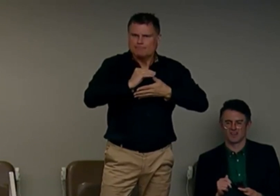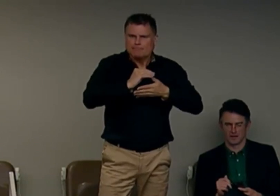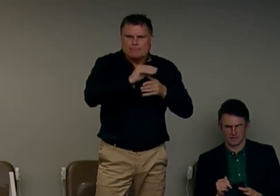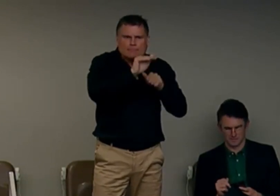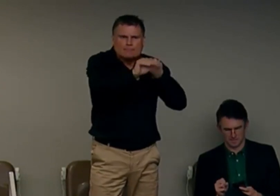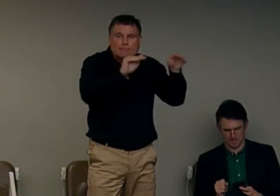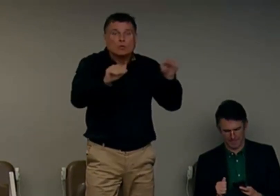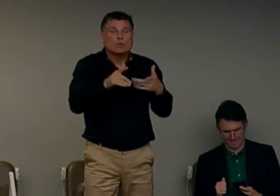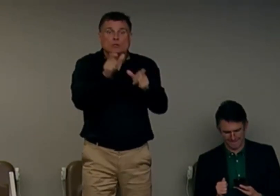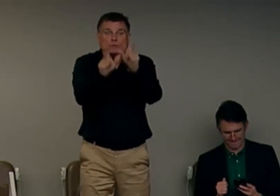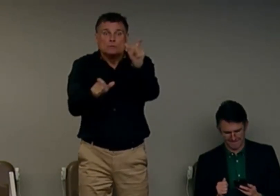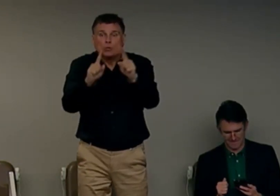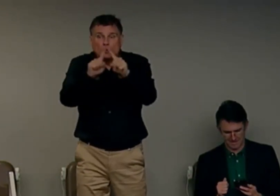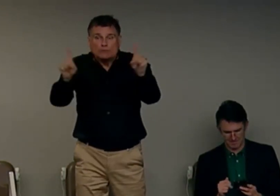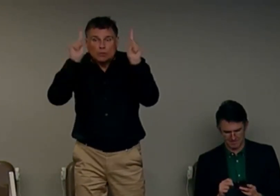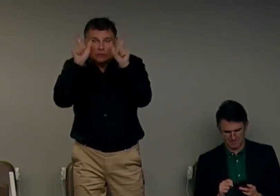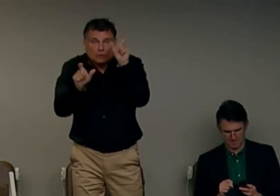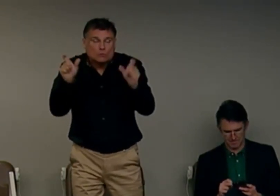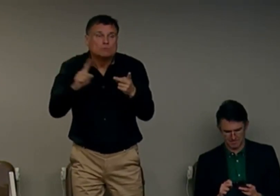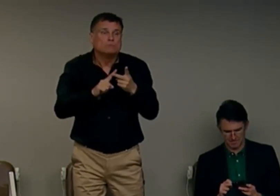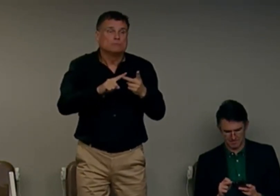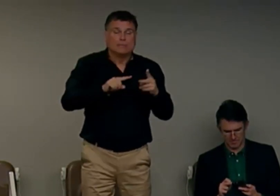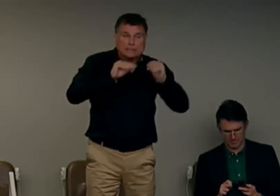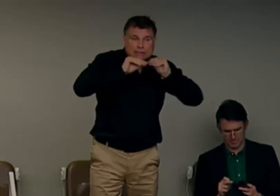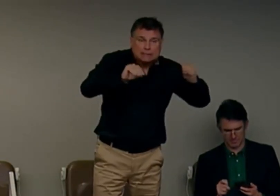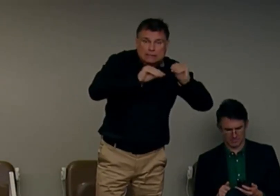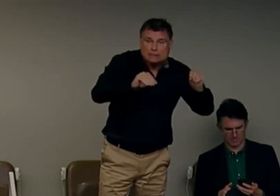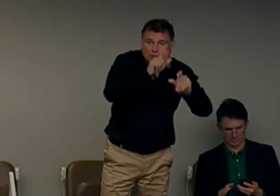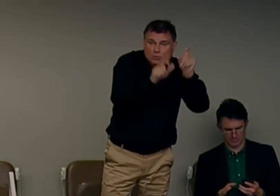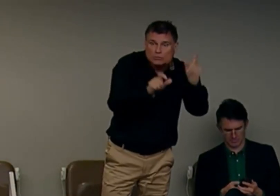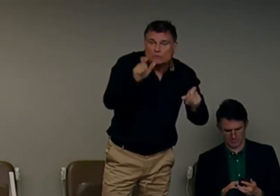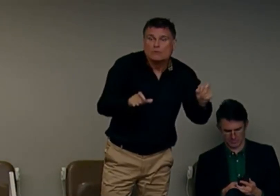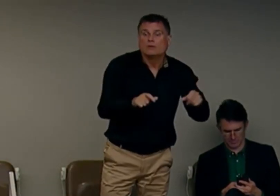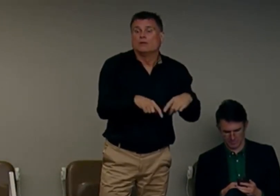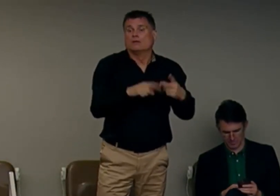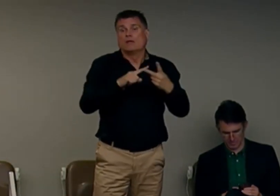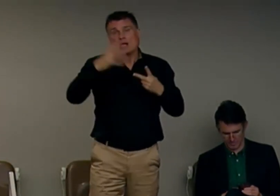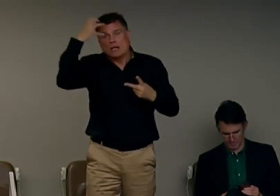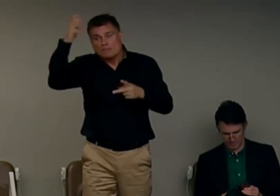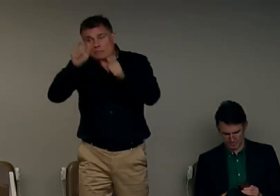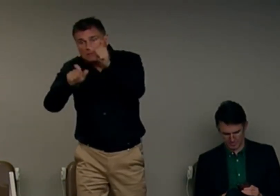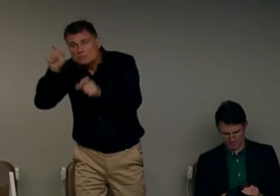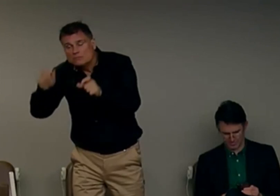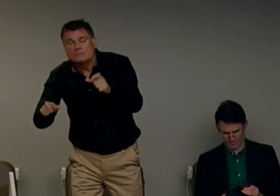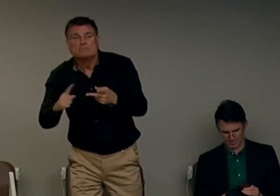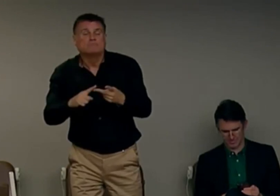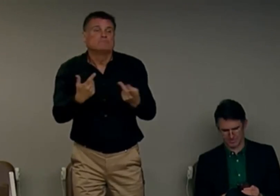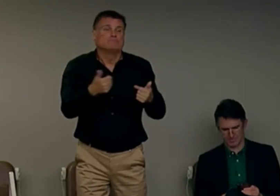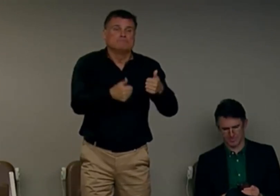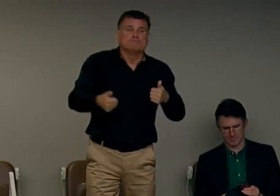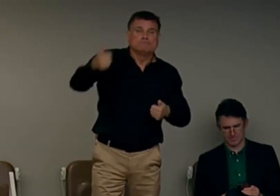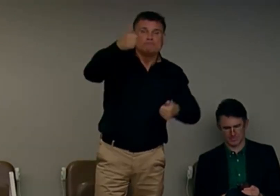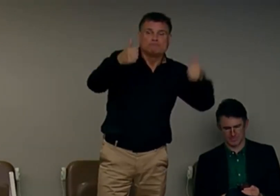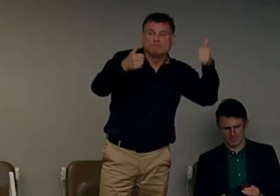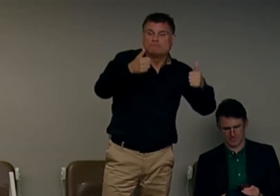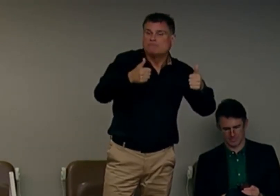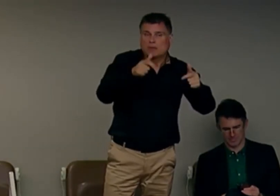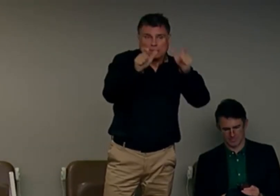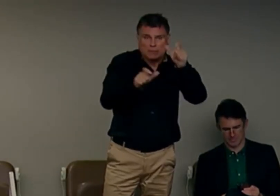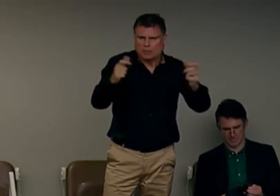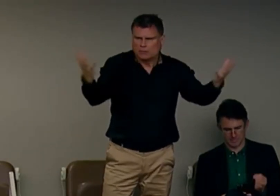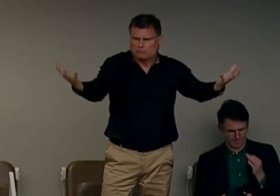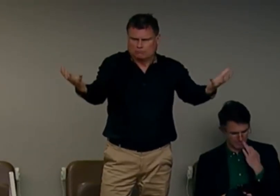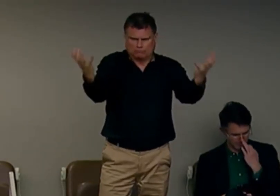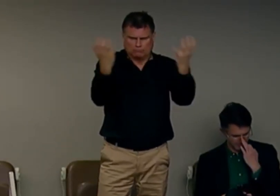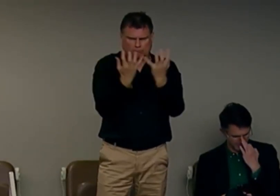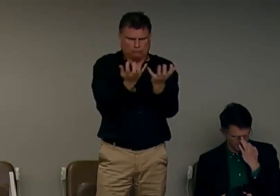établissements, les collectivités territoriales, pour élaborer le cahier des charges qui permet de définir un